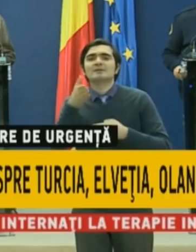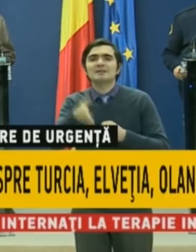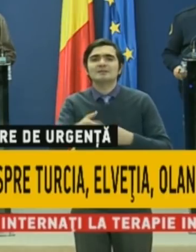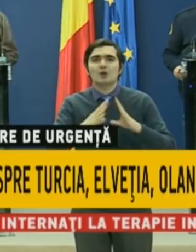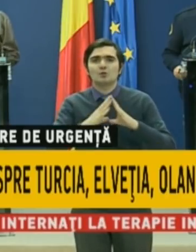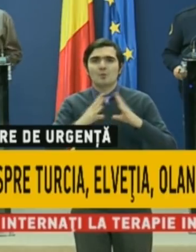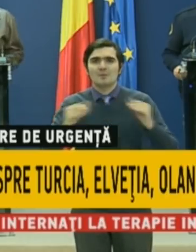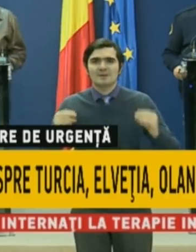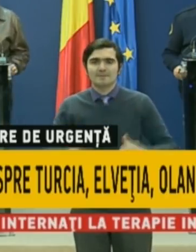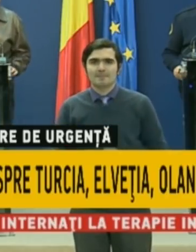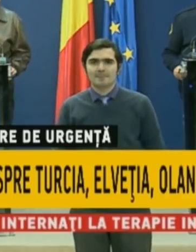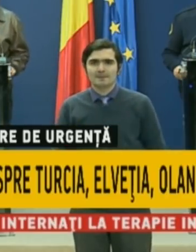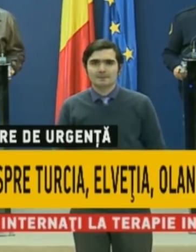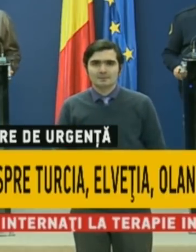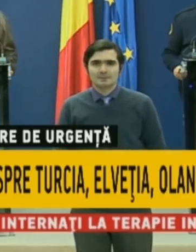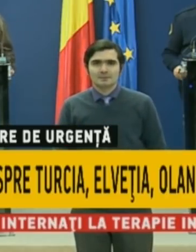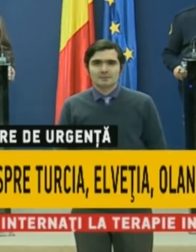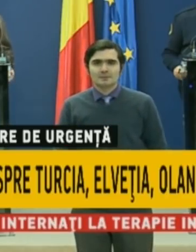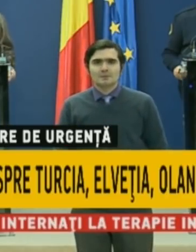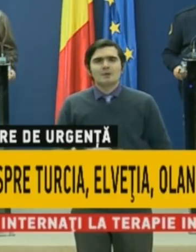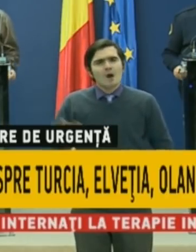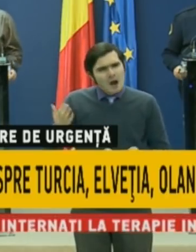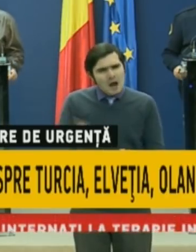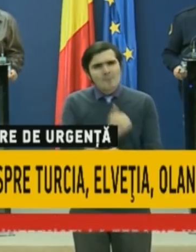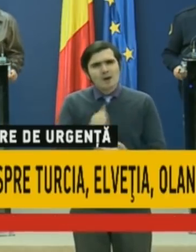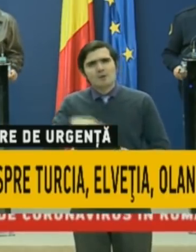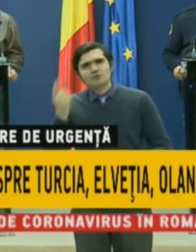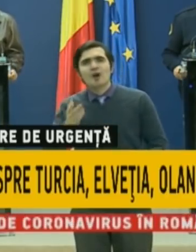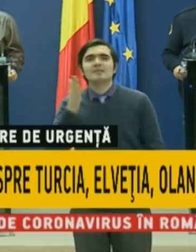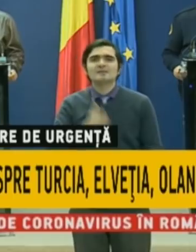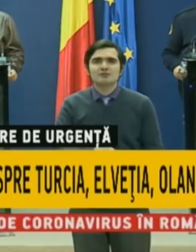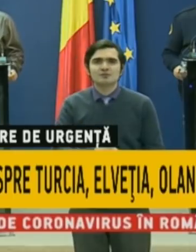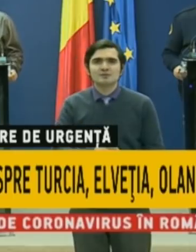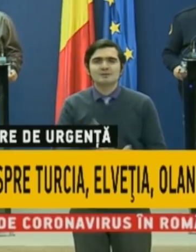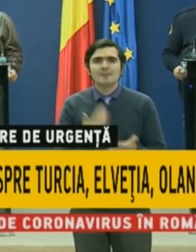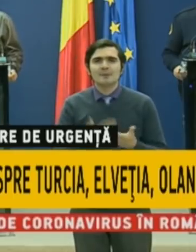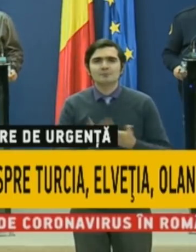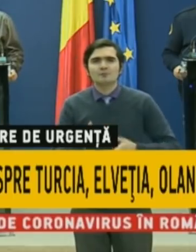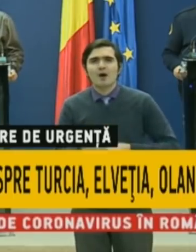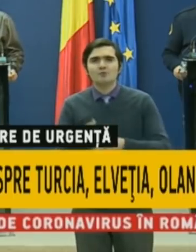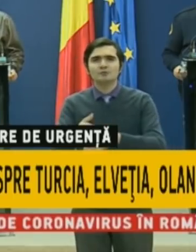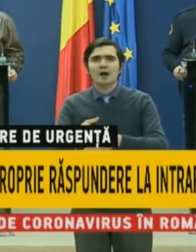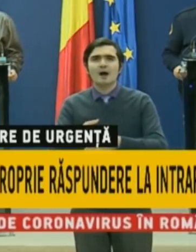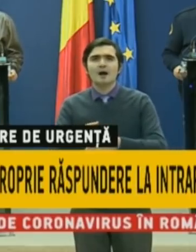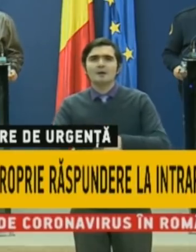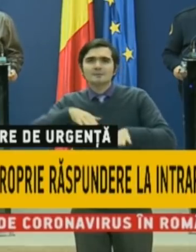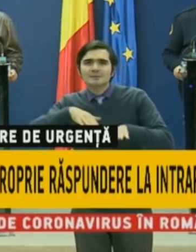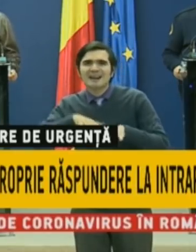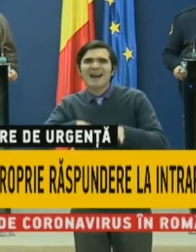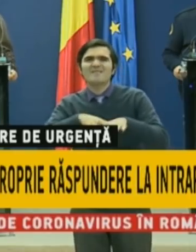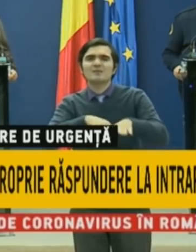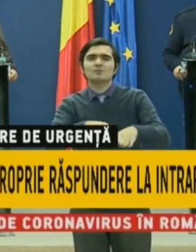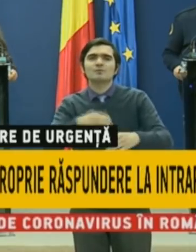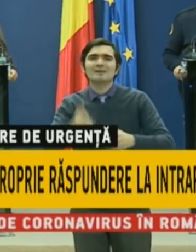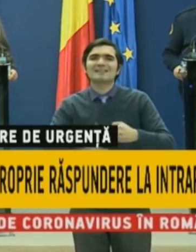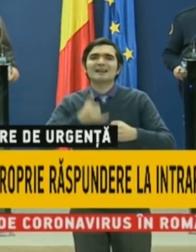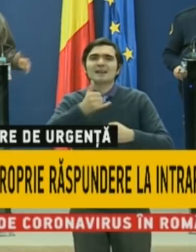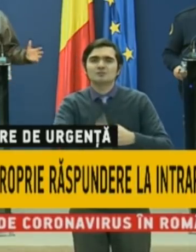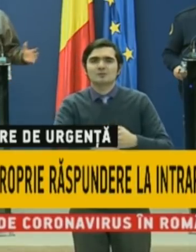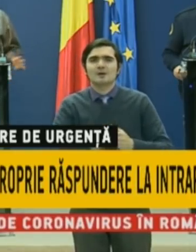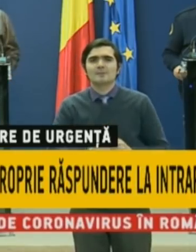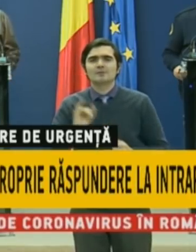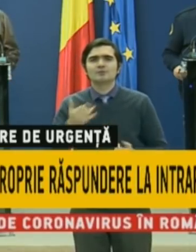coronavirus. Am luat totodată o decizie care ajută traficul internațional și